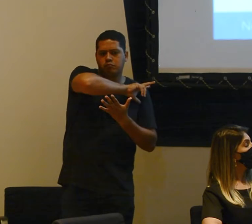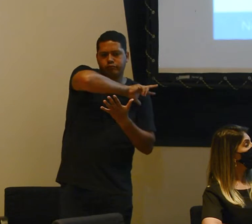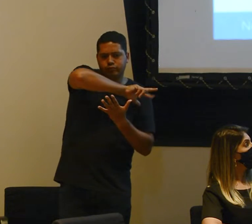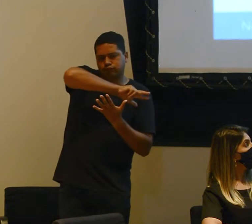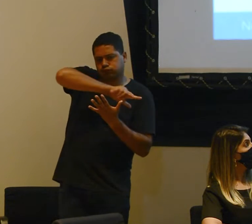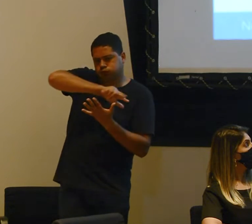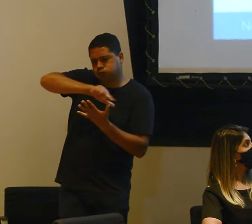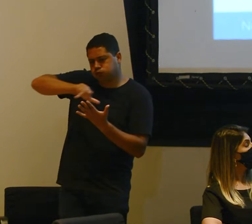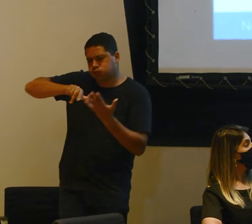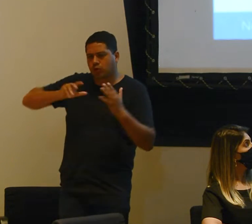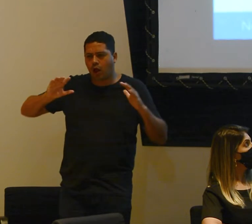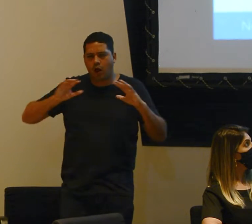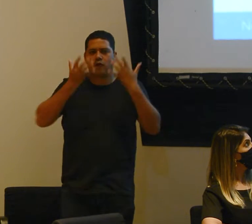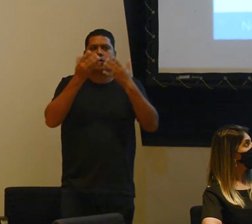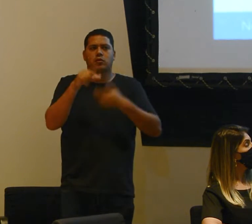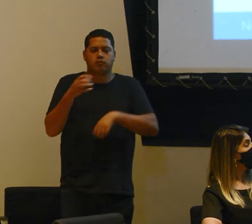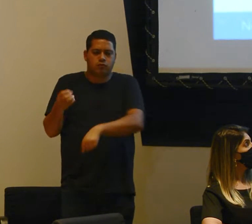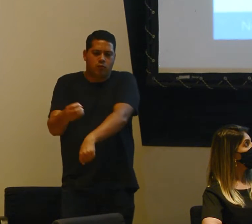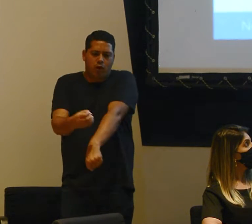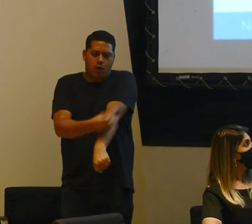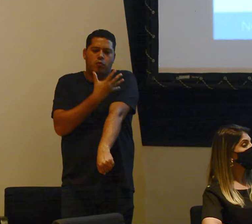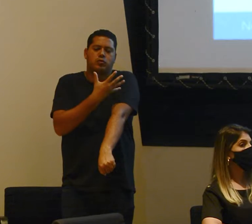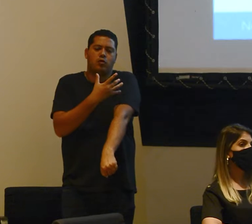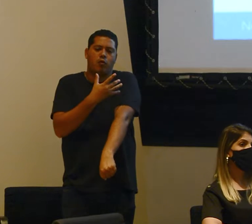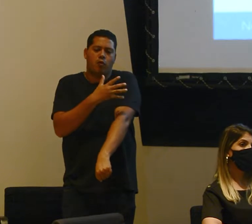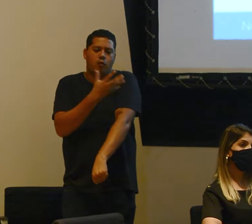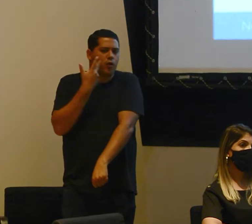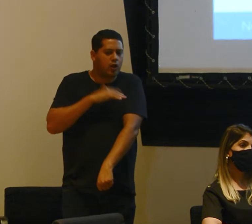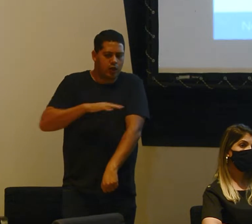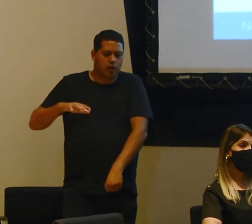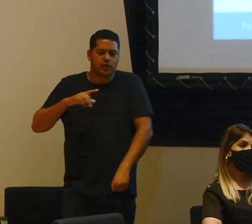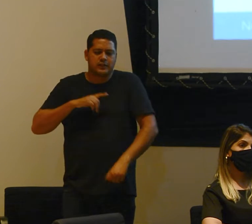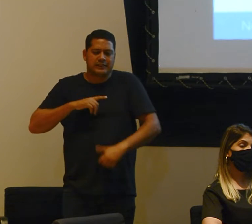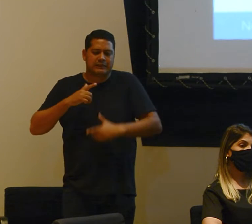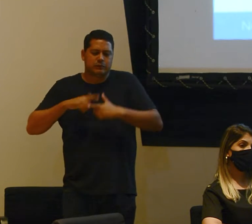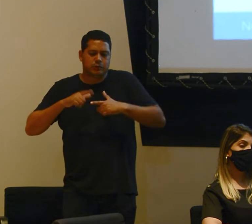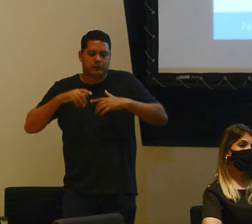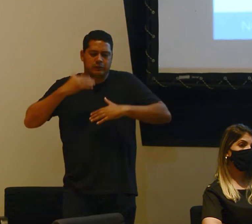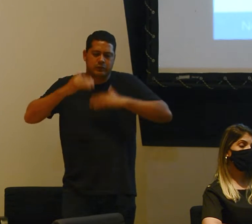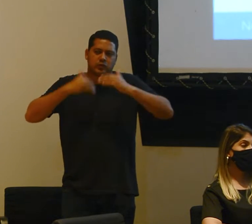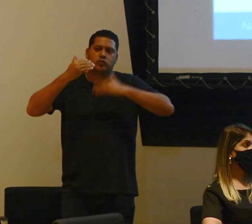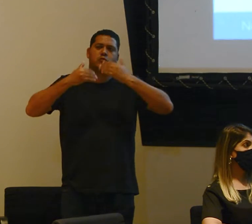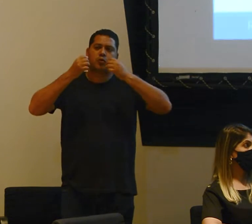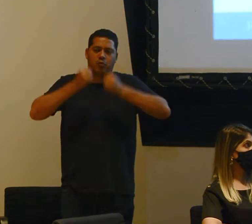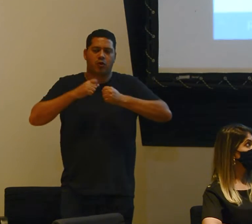eventos completamente, né? Então, as emoções de pessoas com transtorno de desenvolvimento, elas podem estar afetadas.